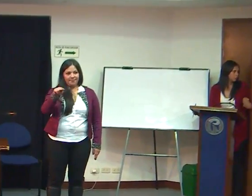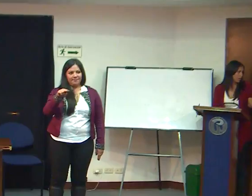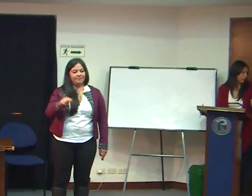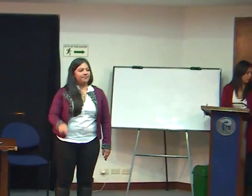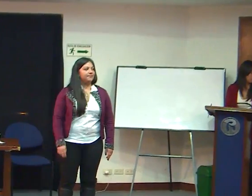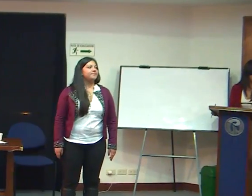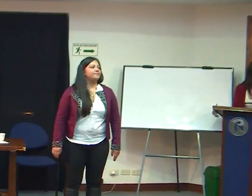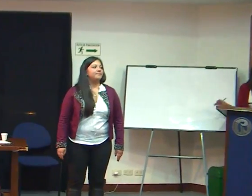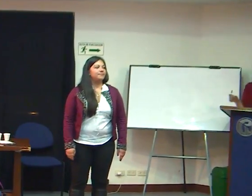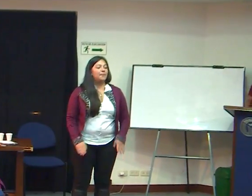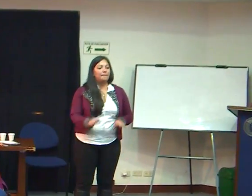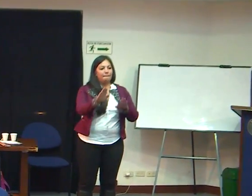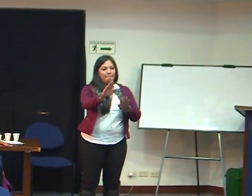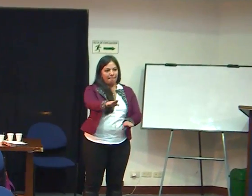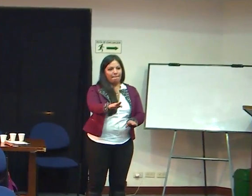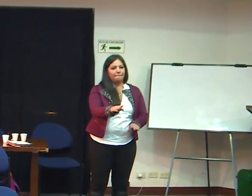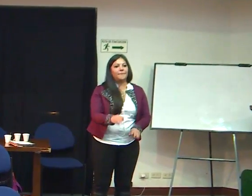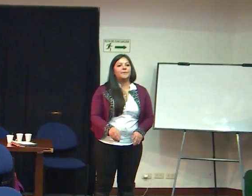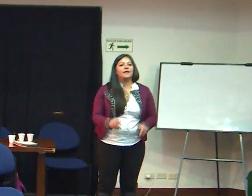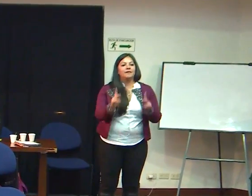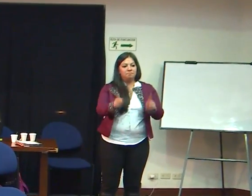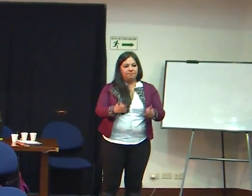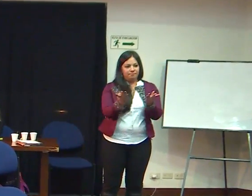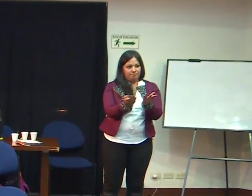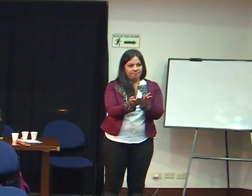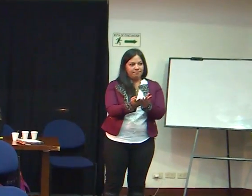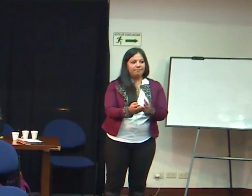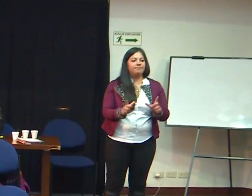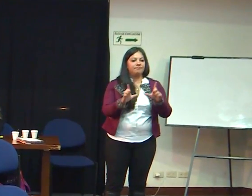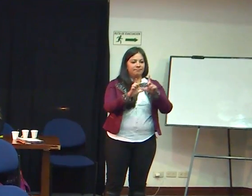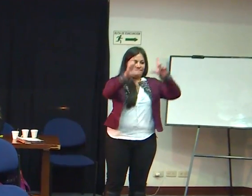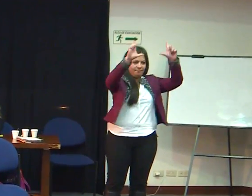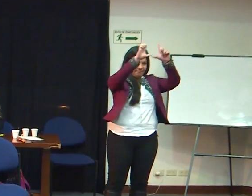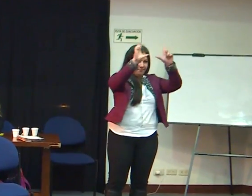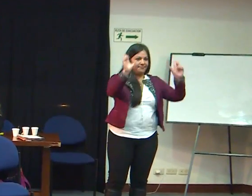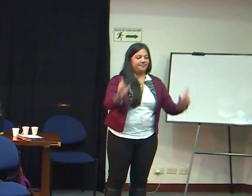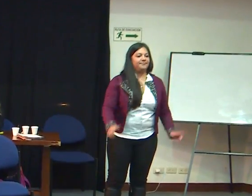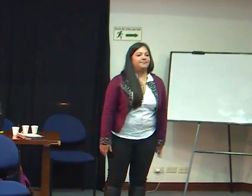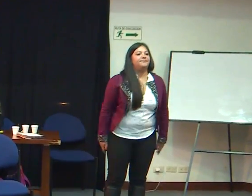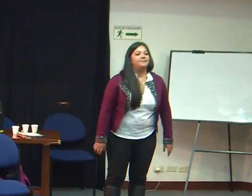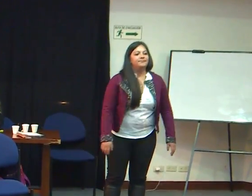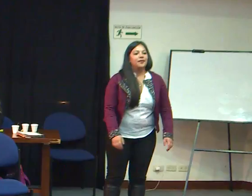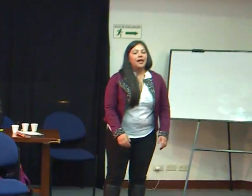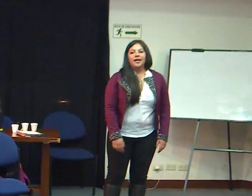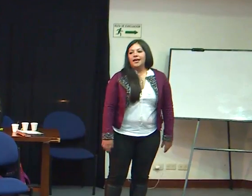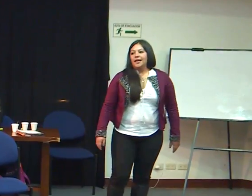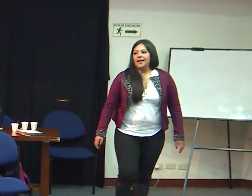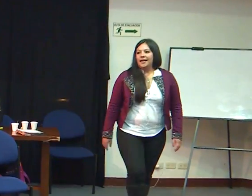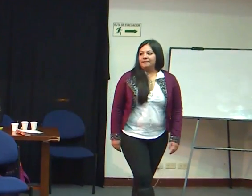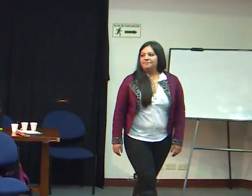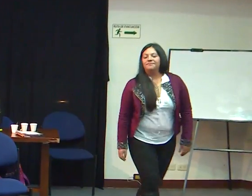se llama Lewis. Y es el representante estudiantil de posgrados.